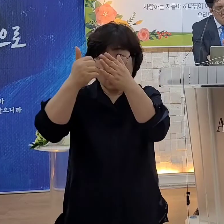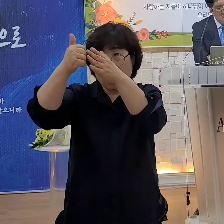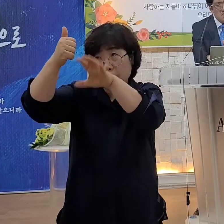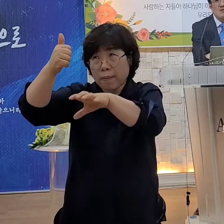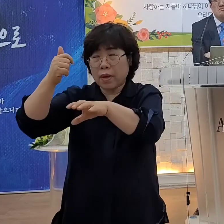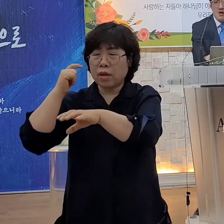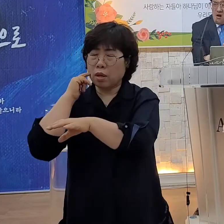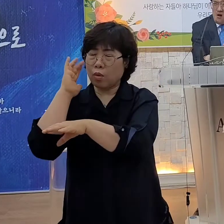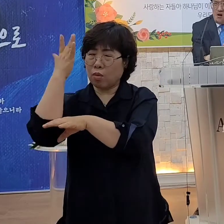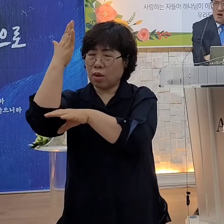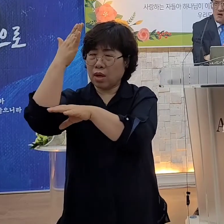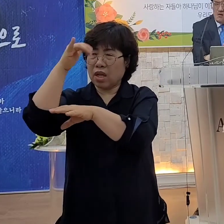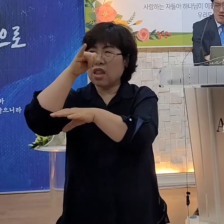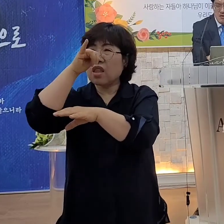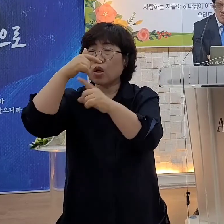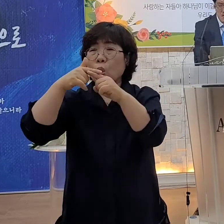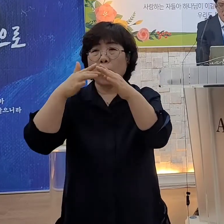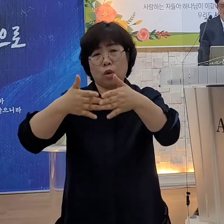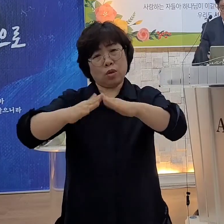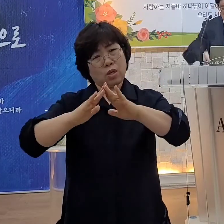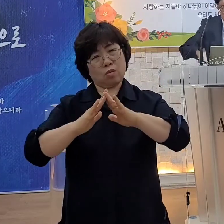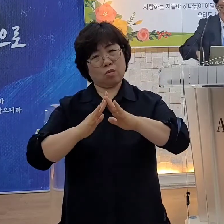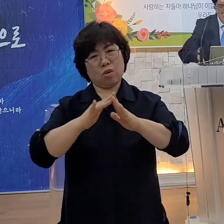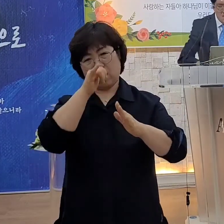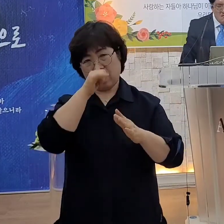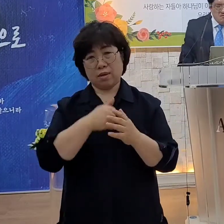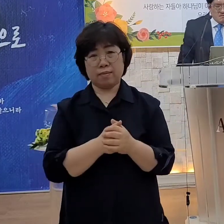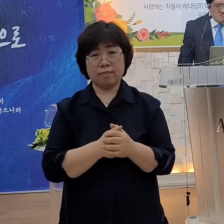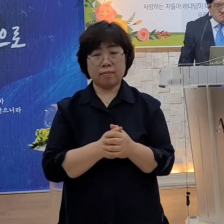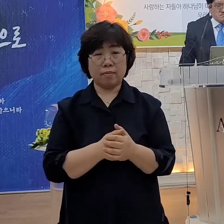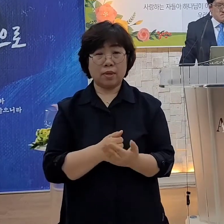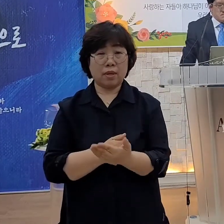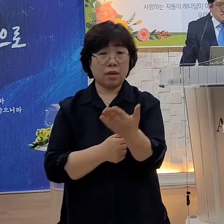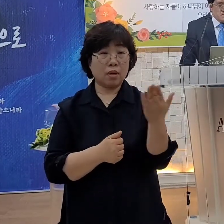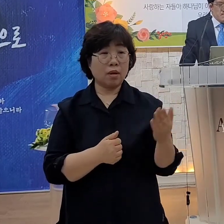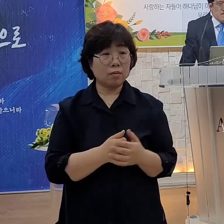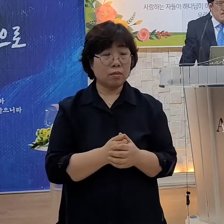영광스러운 교회로 세우사. 여러분 교회가요